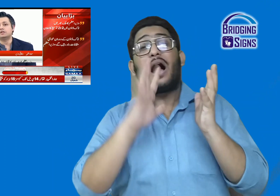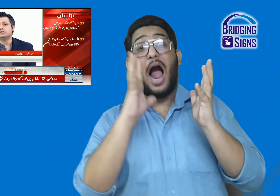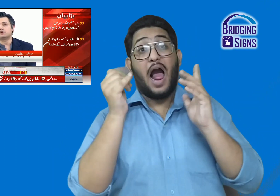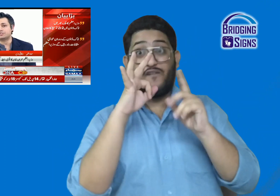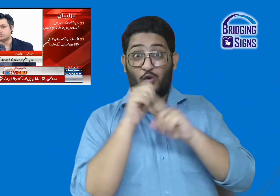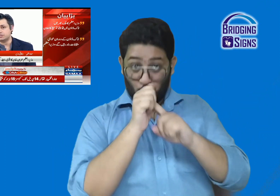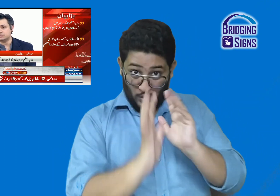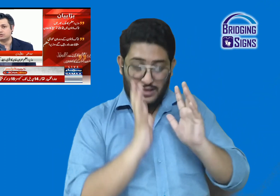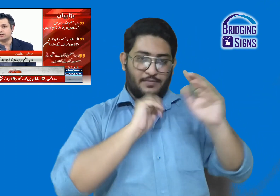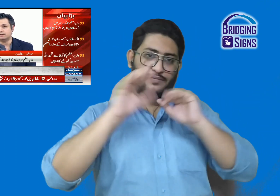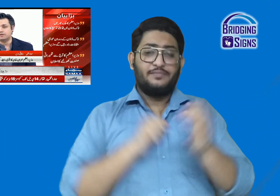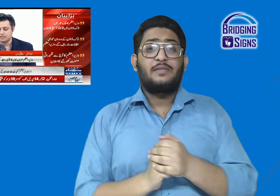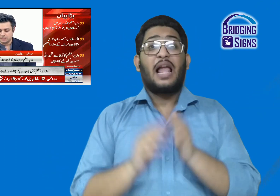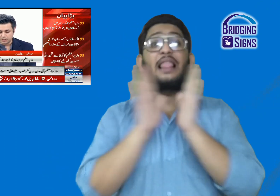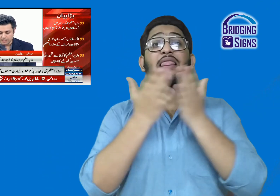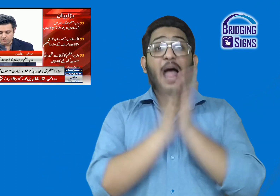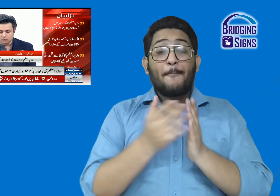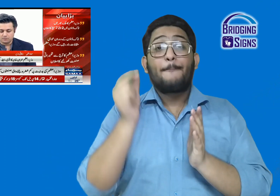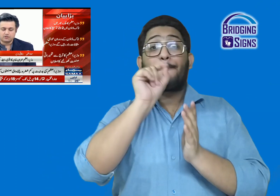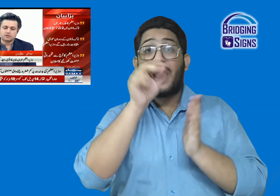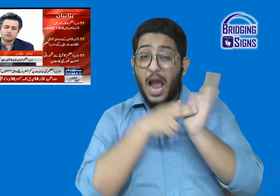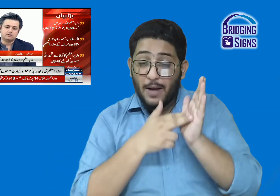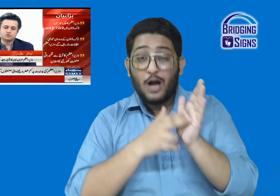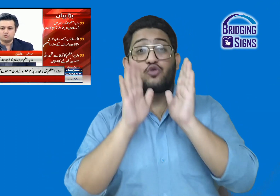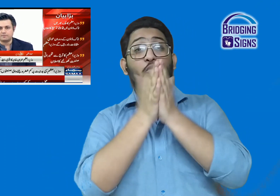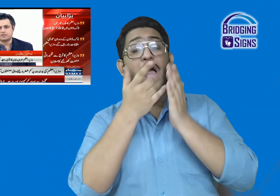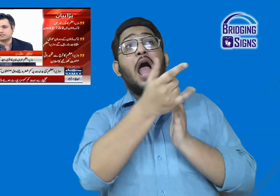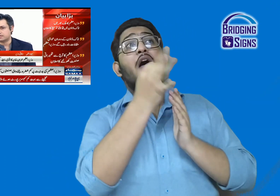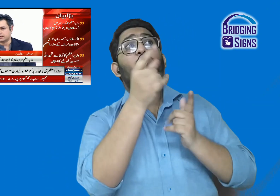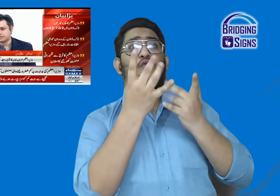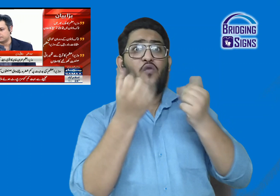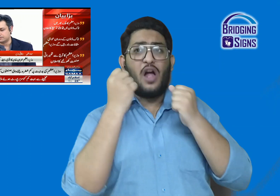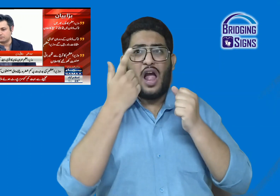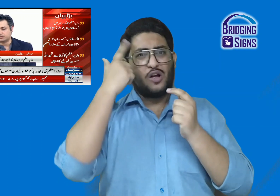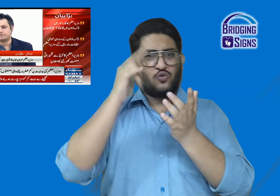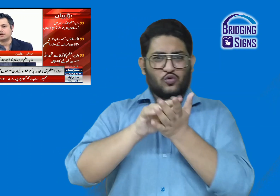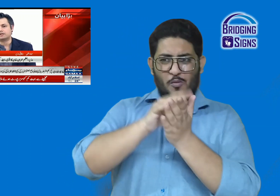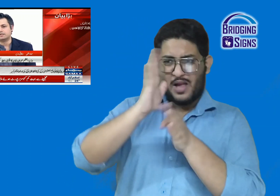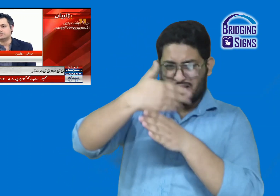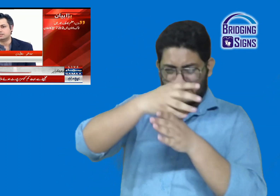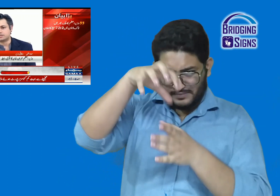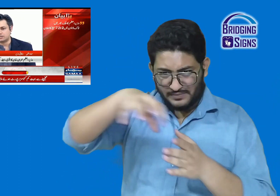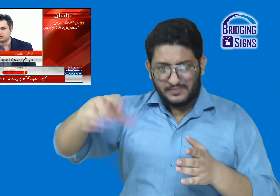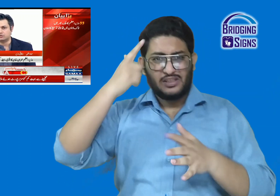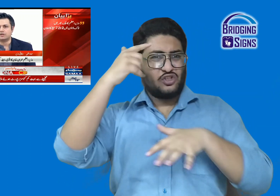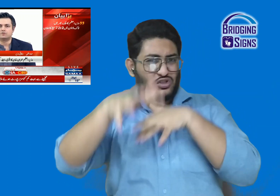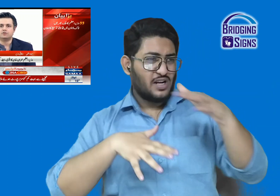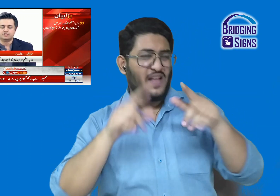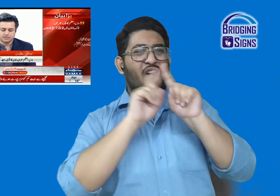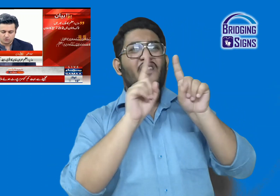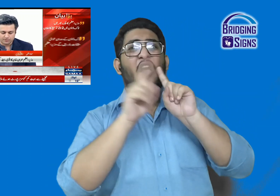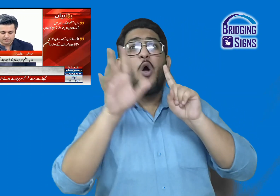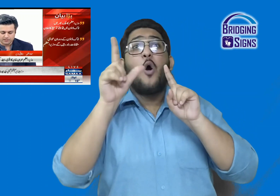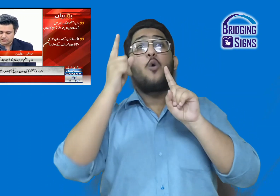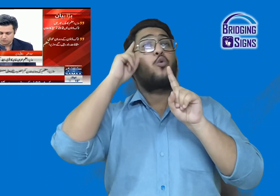किताबों की दुकानें और स्टेशनरी की दुकानें, चाहे वो सूबों के पास जाहिर है कि इसमें मुख्तलिफ राय थी कि स्टैंड अलोन दुकानें